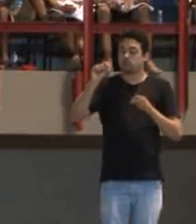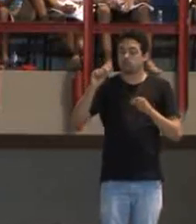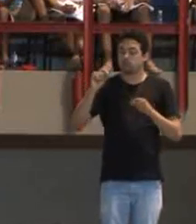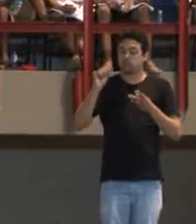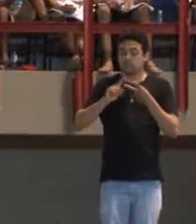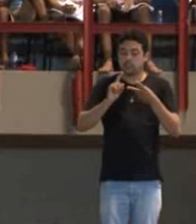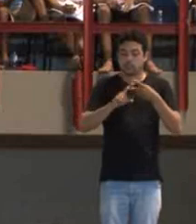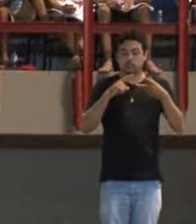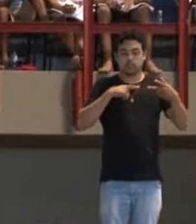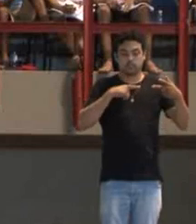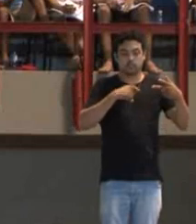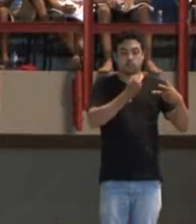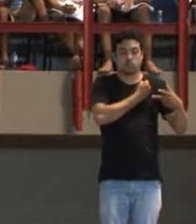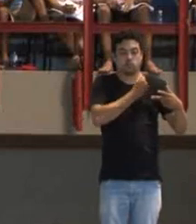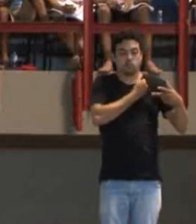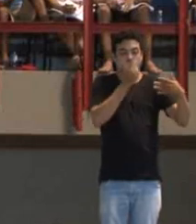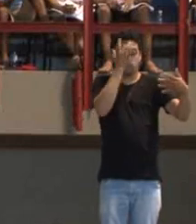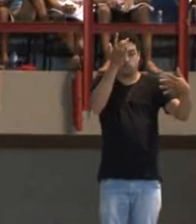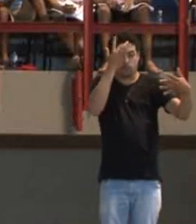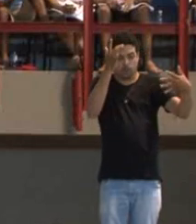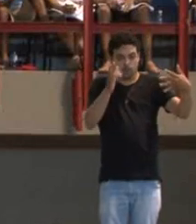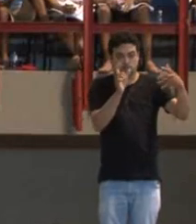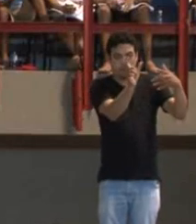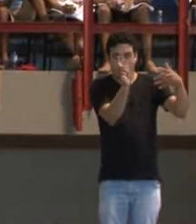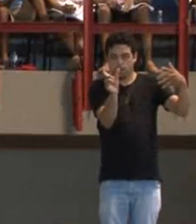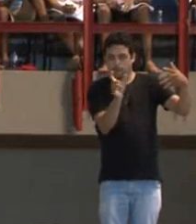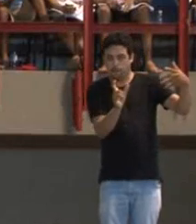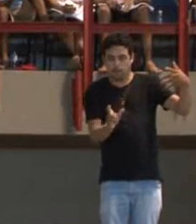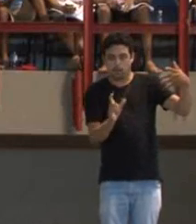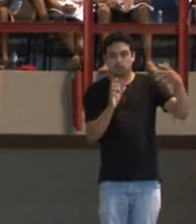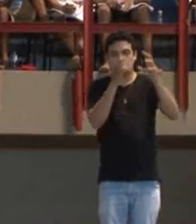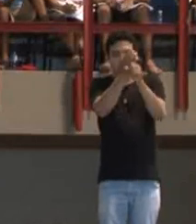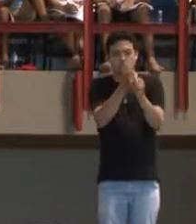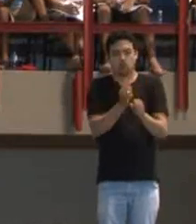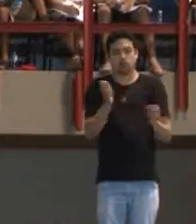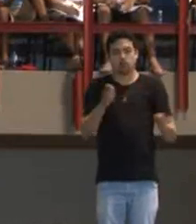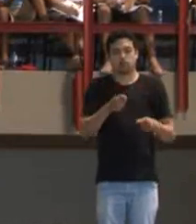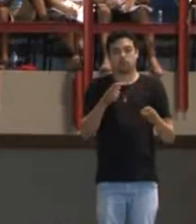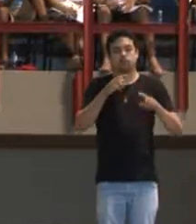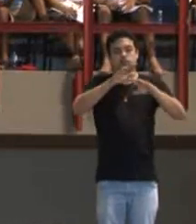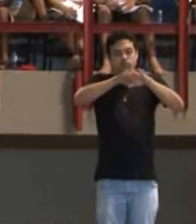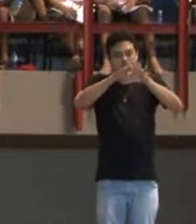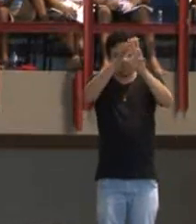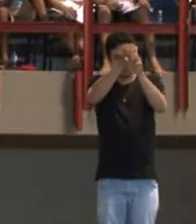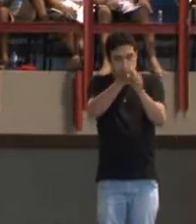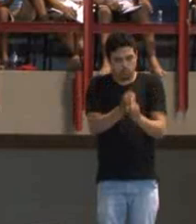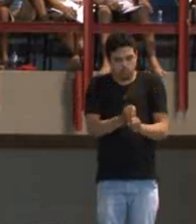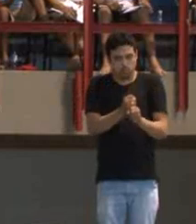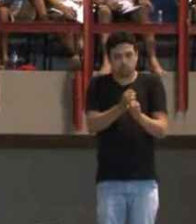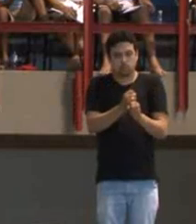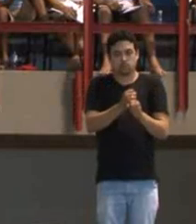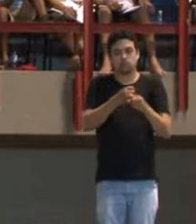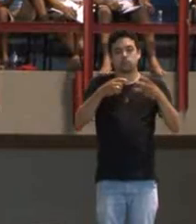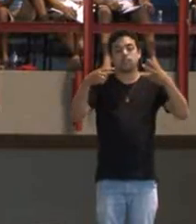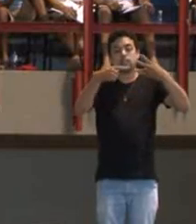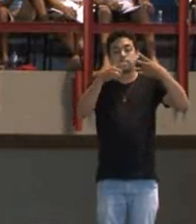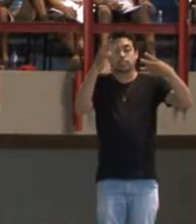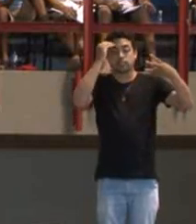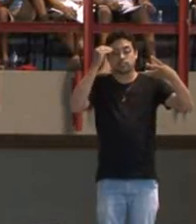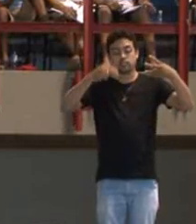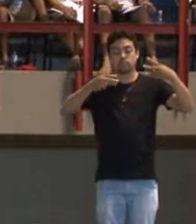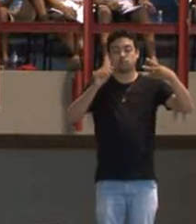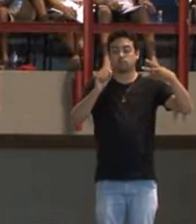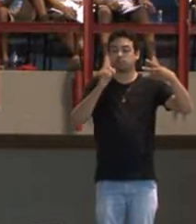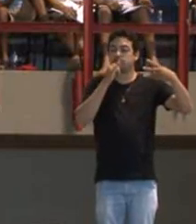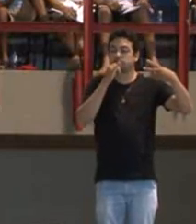que caiam números fáceis, que é para não me dar trabalho nas contas. Aí você faz a conta. Qual é o terceiro alívio?